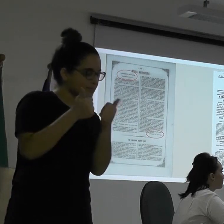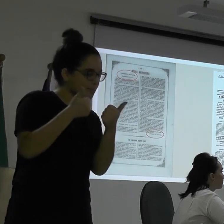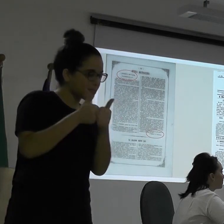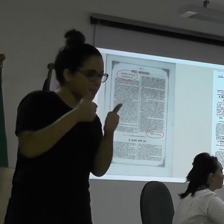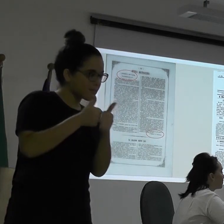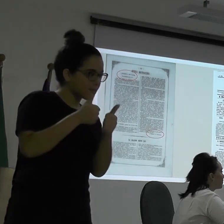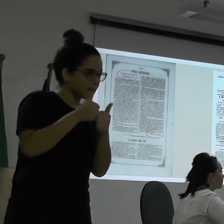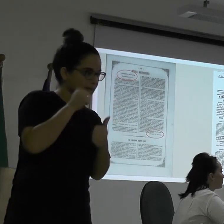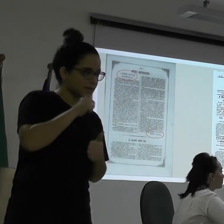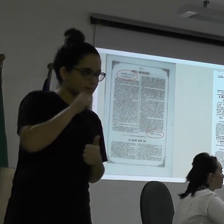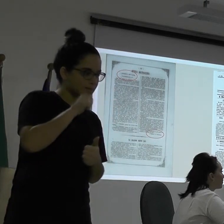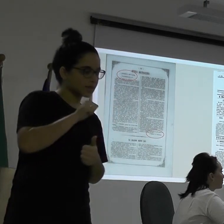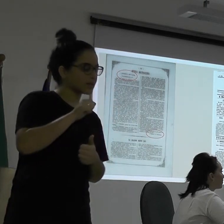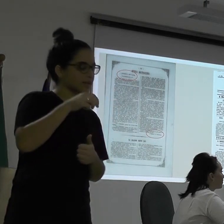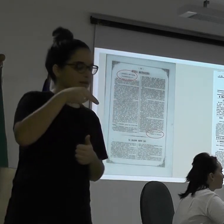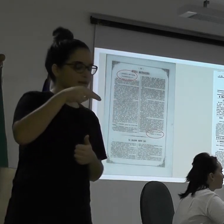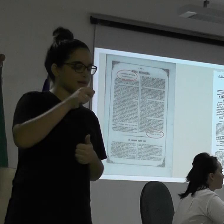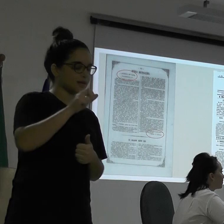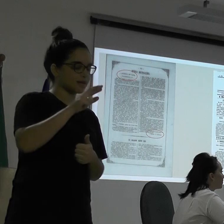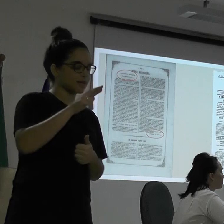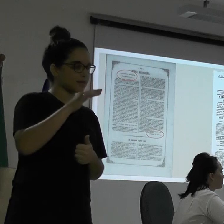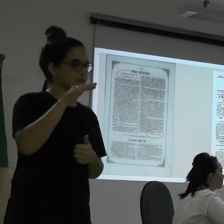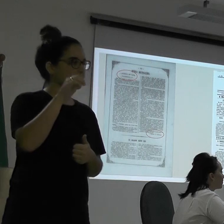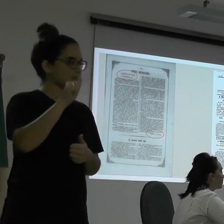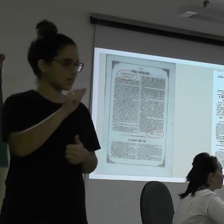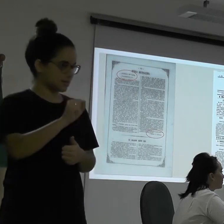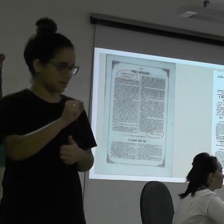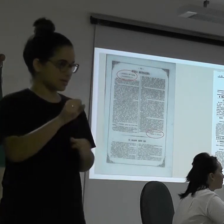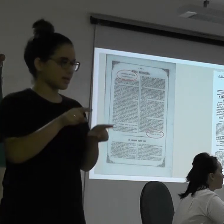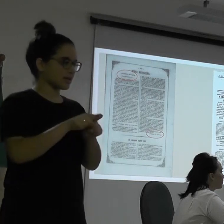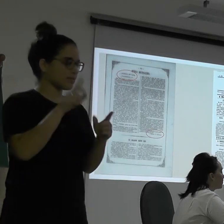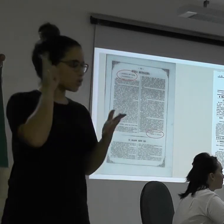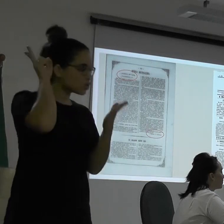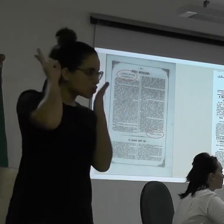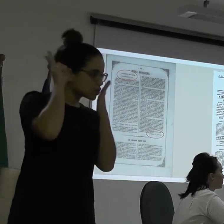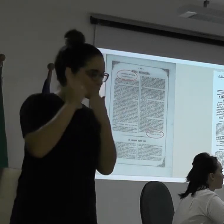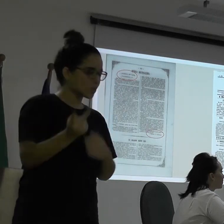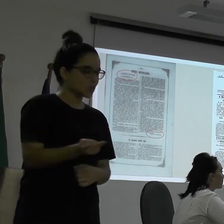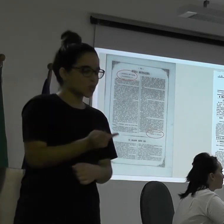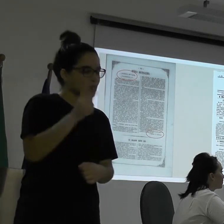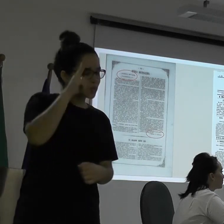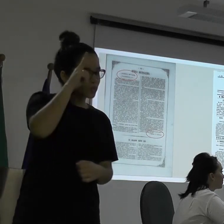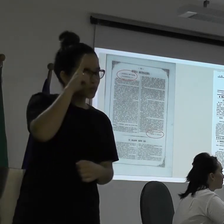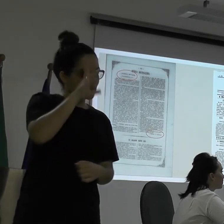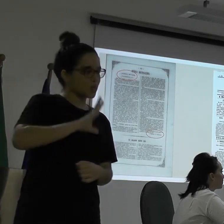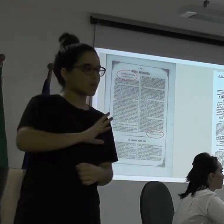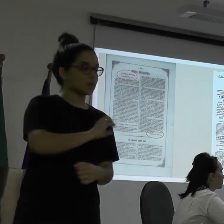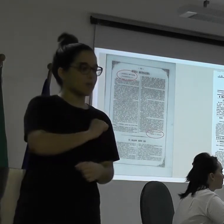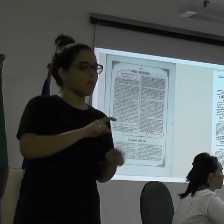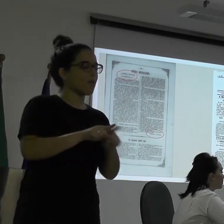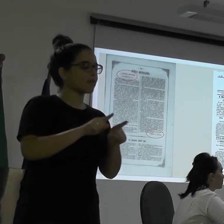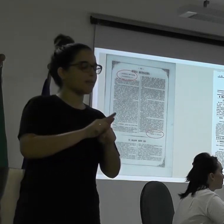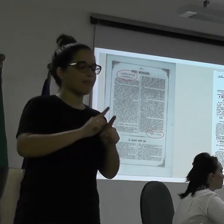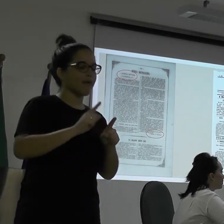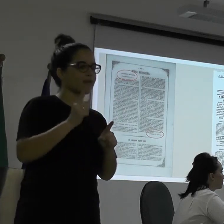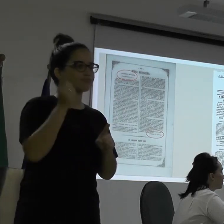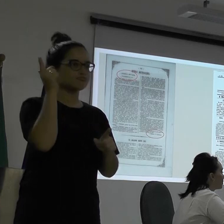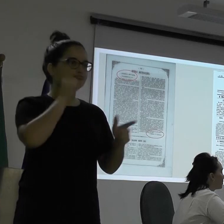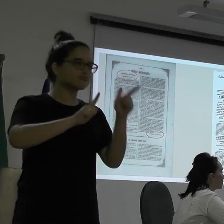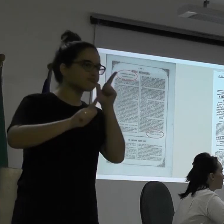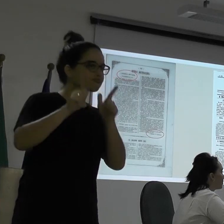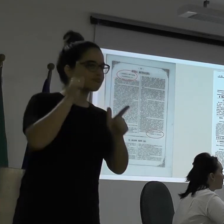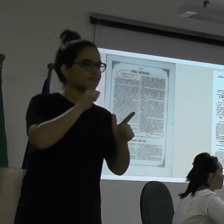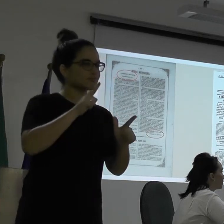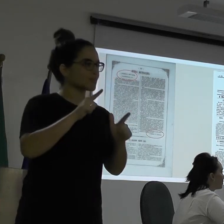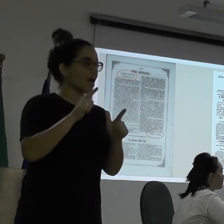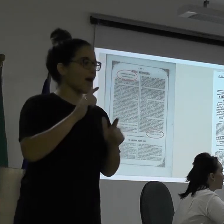e o indígena Leonardo, união que resulta numa história de amor envolta em peripécias e aventuras. Ana Luísa